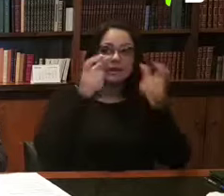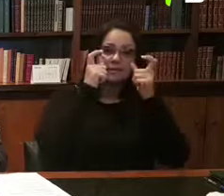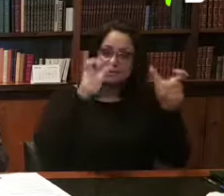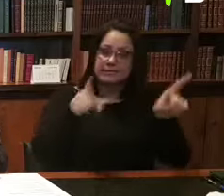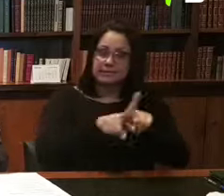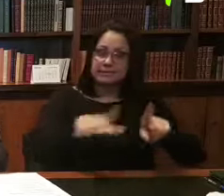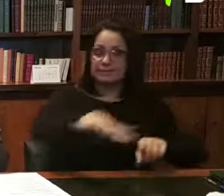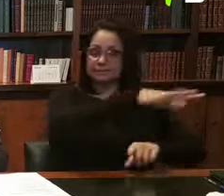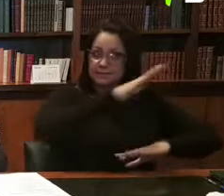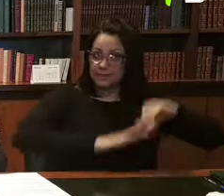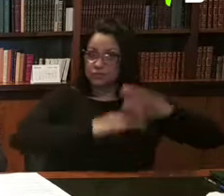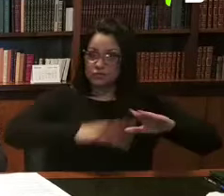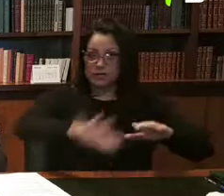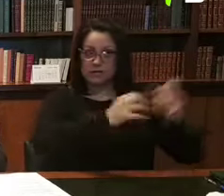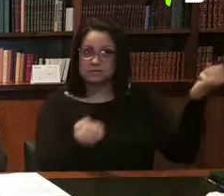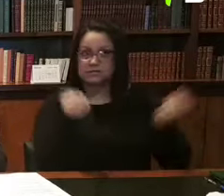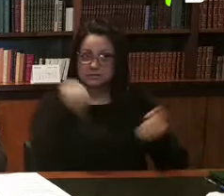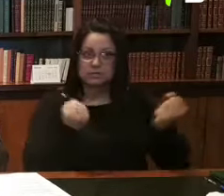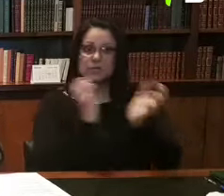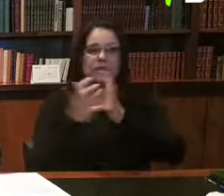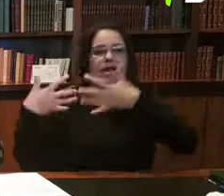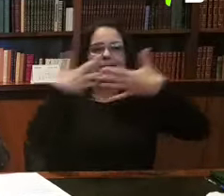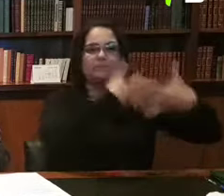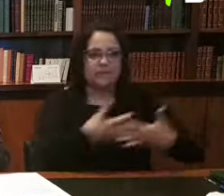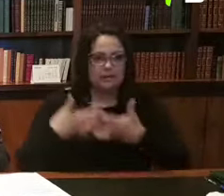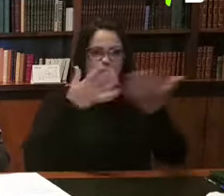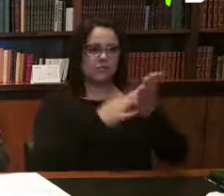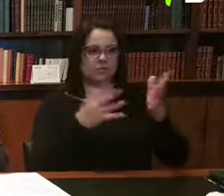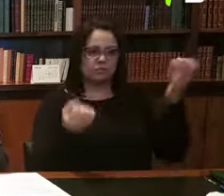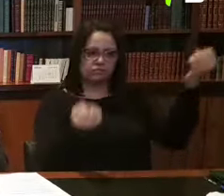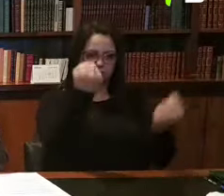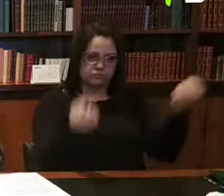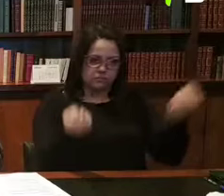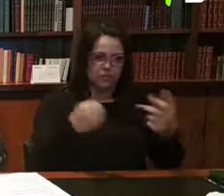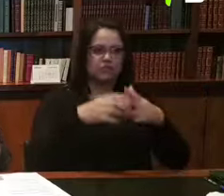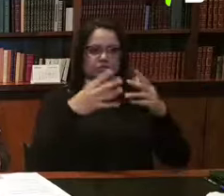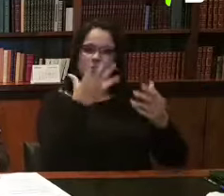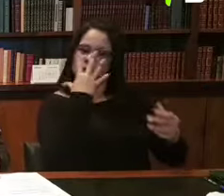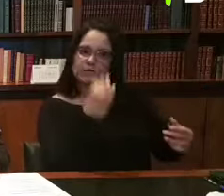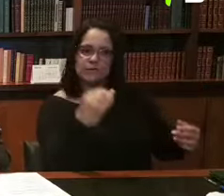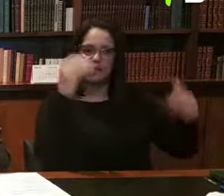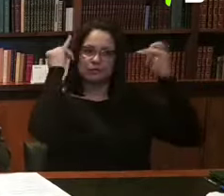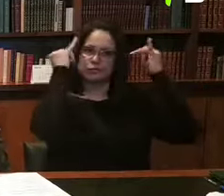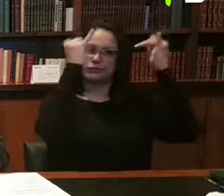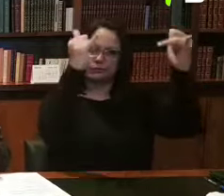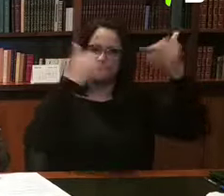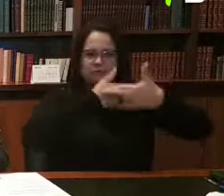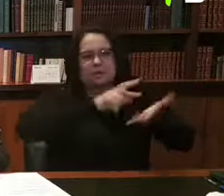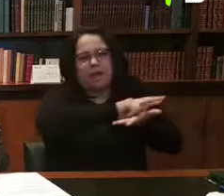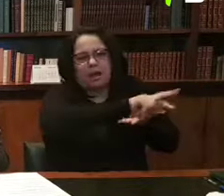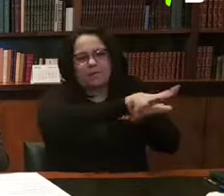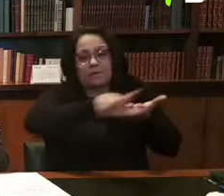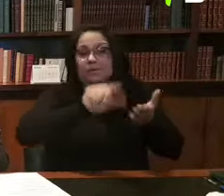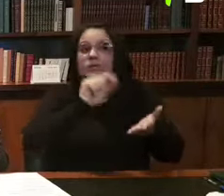muito especial aos profissionais do volante os caminhoneiros monstros de ônibus ou de van transporte alternativo que é